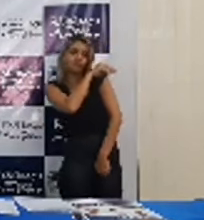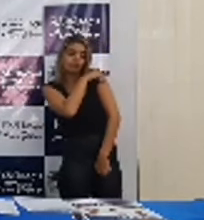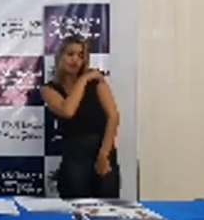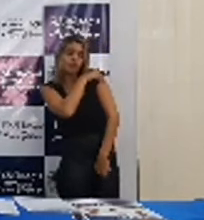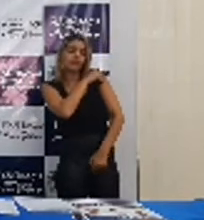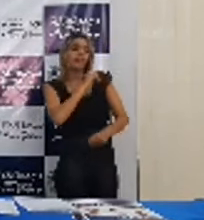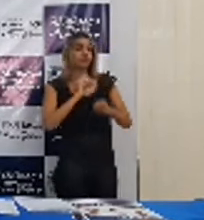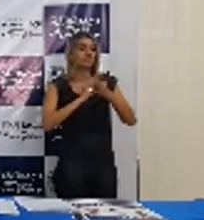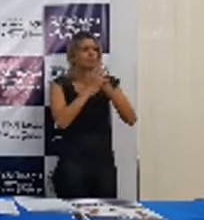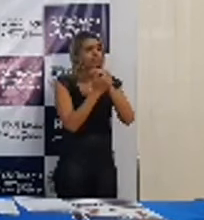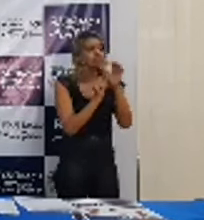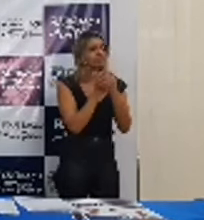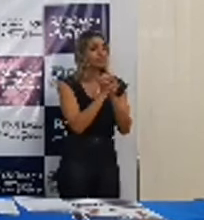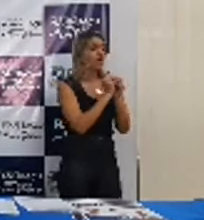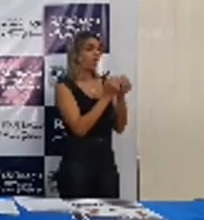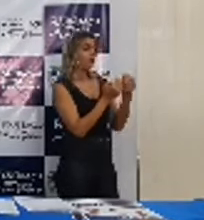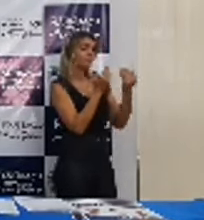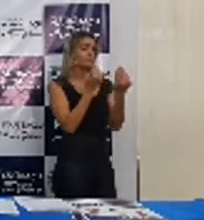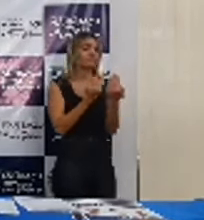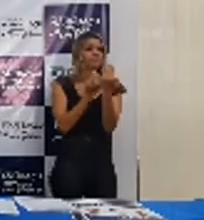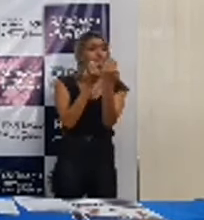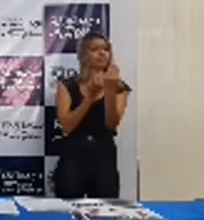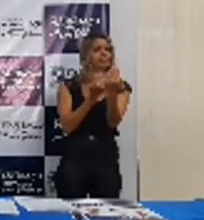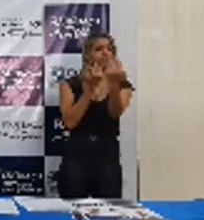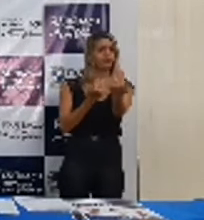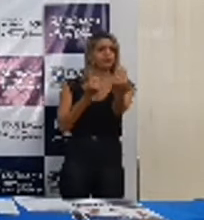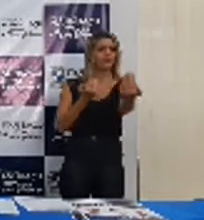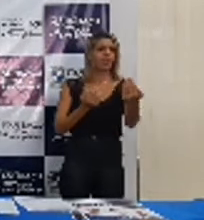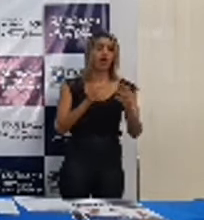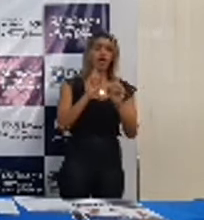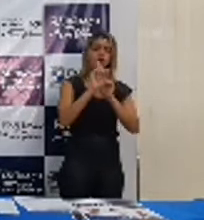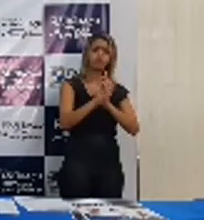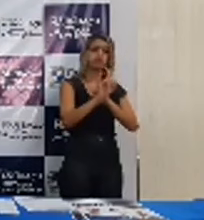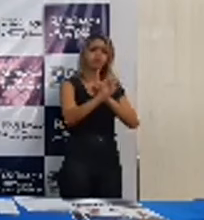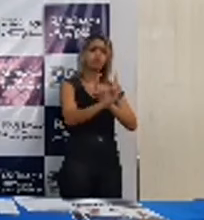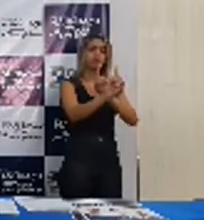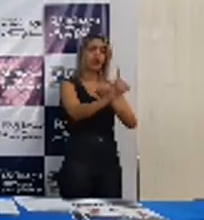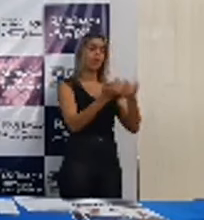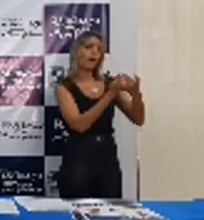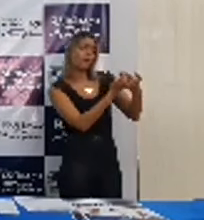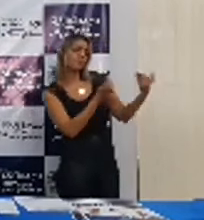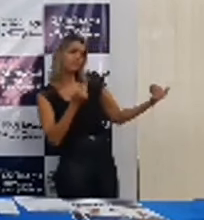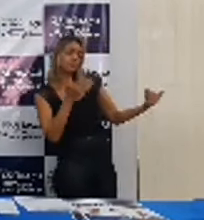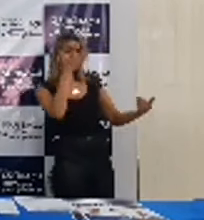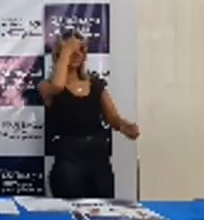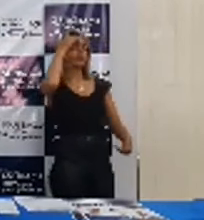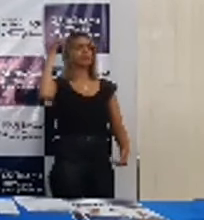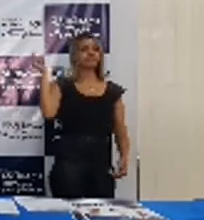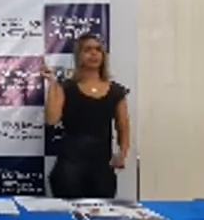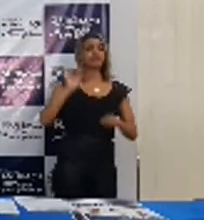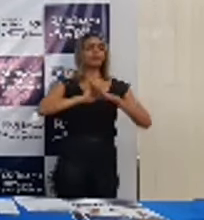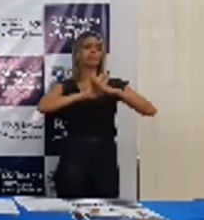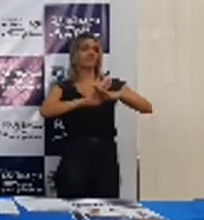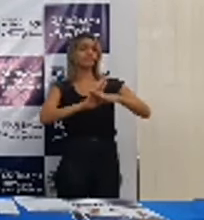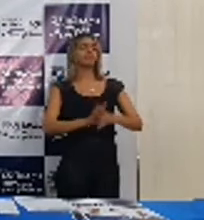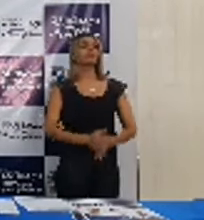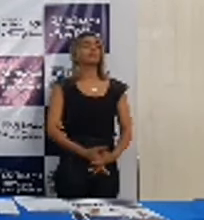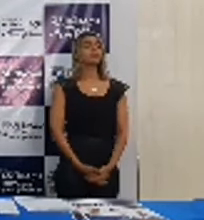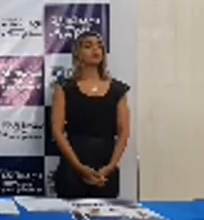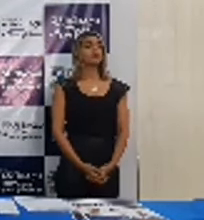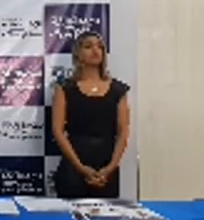fila, o álcool em gel, esse apoio que nós estamos em busca dele hoje. Então, caso... Como vai funcionar